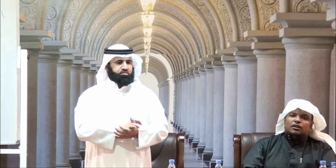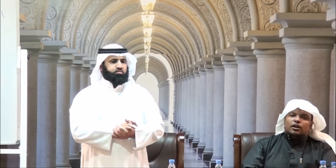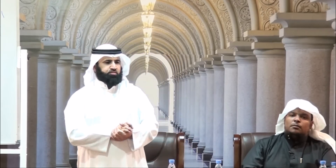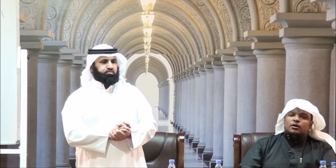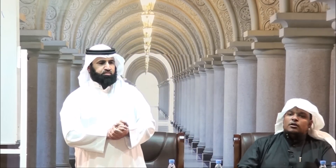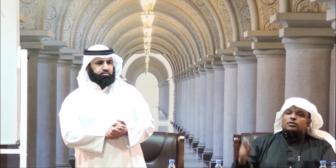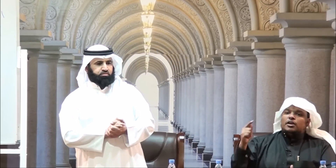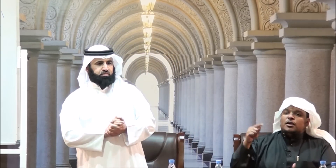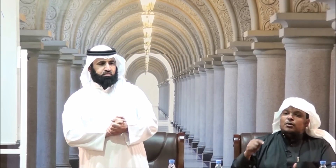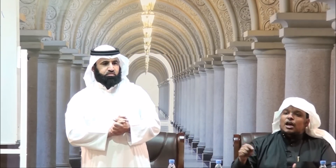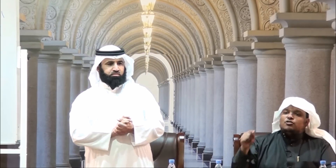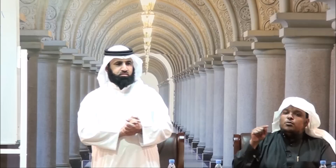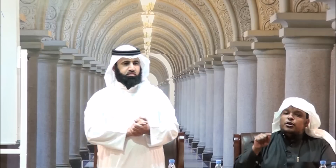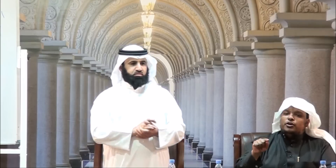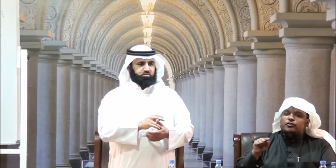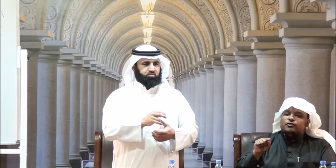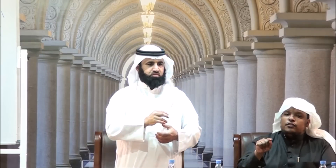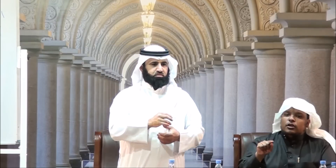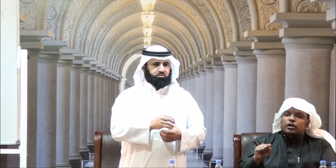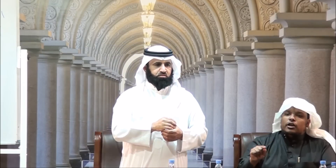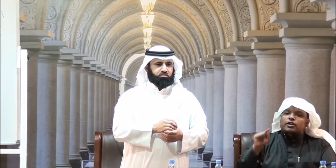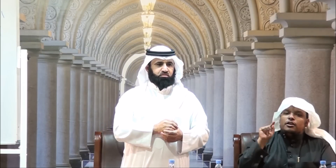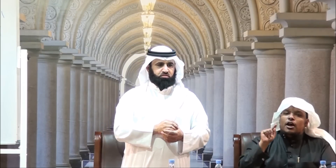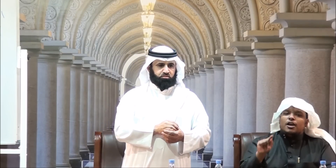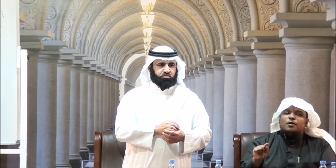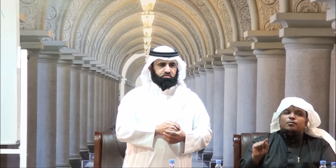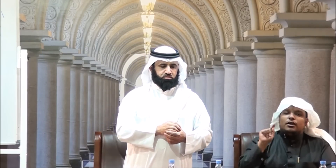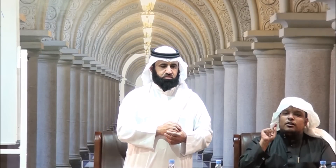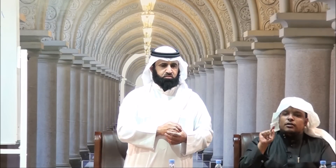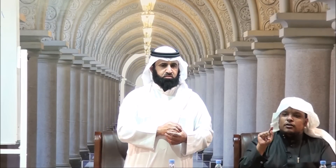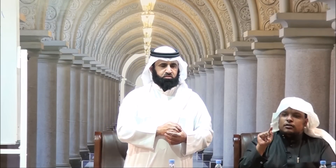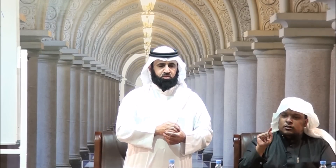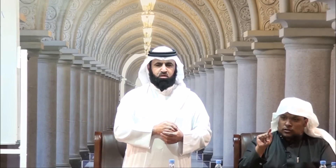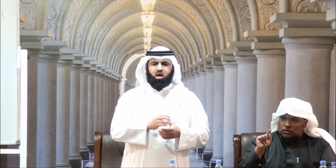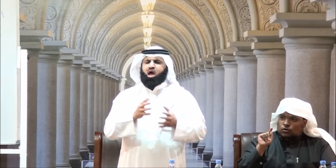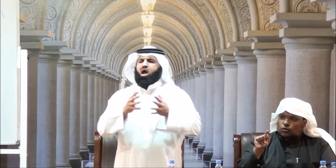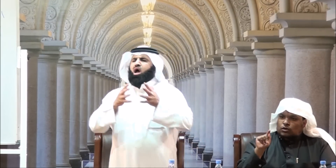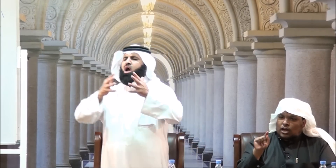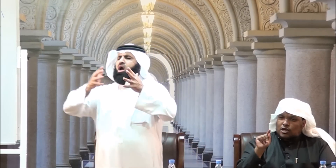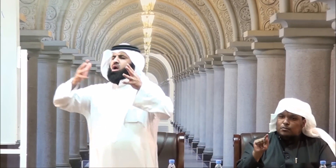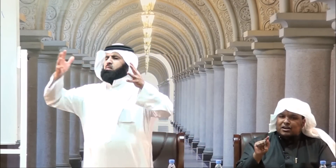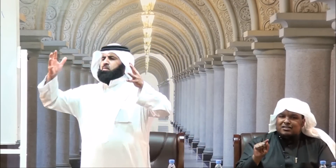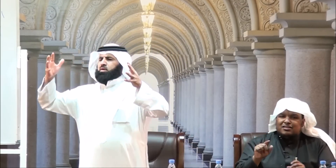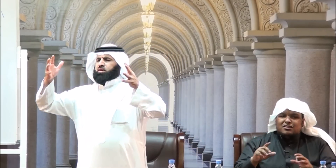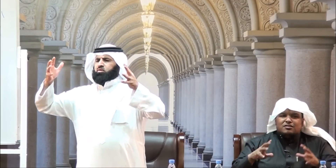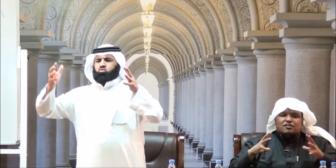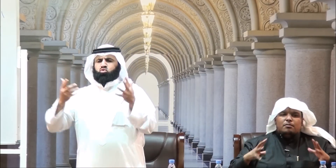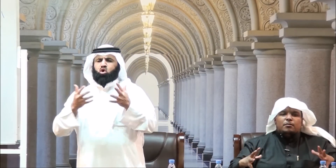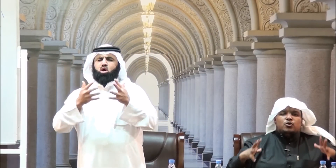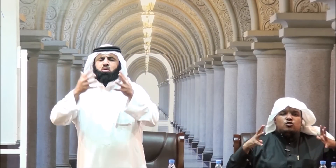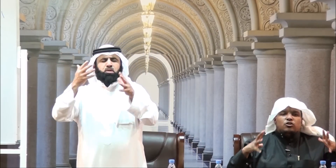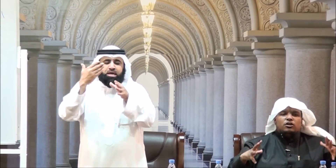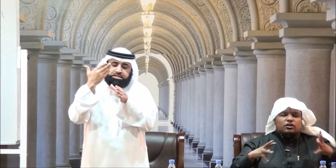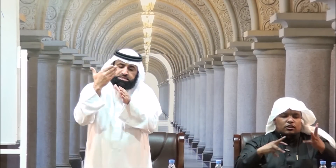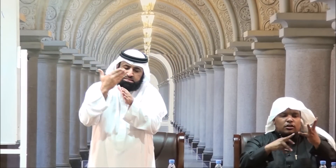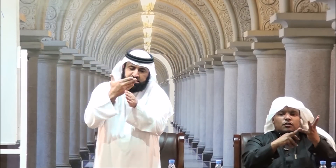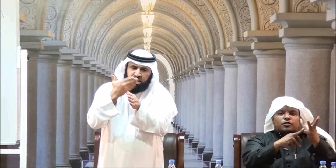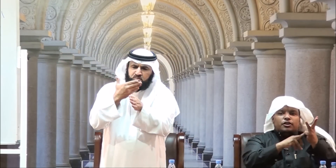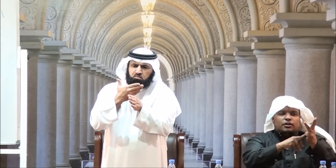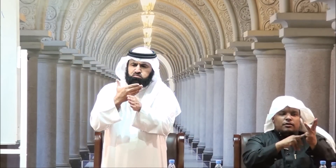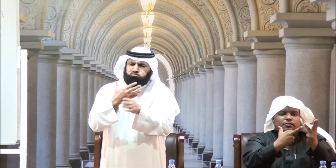مشاكل. يا سلام. طيب لازم نعرف أن أكبر سبب